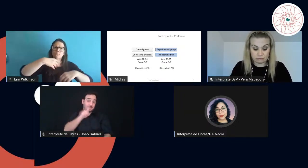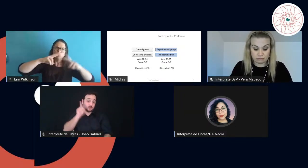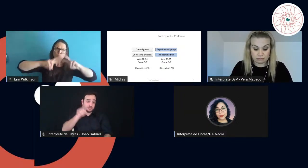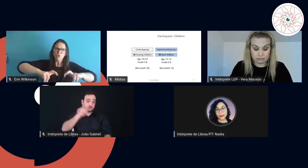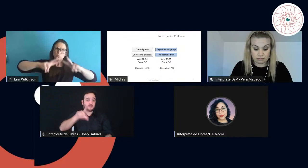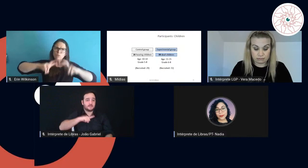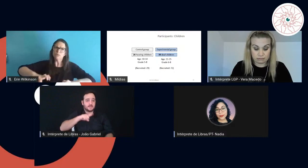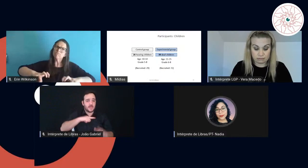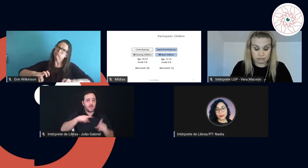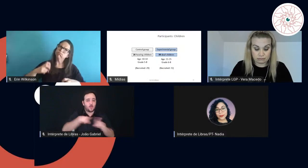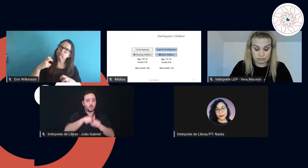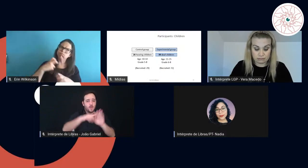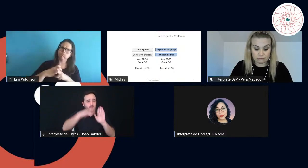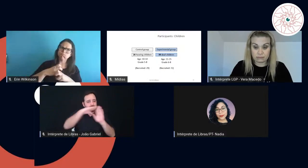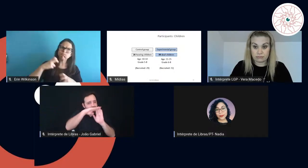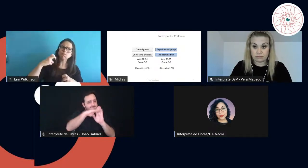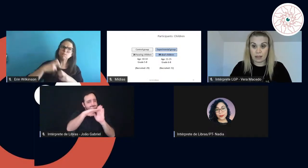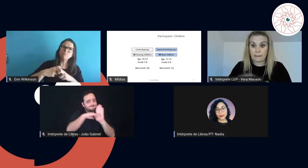Para esse